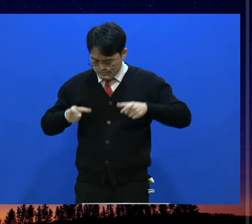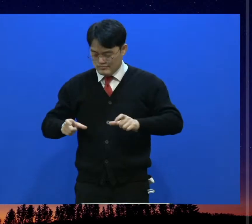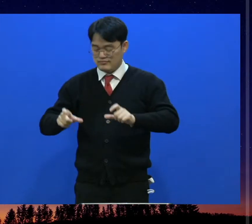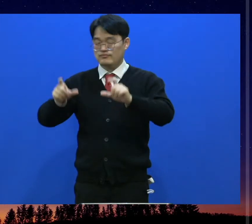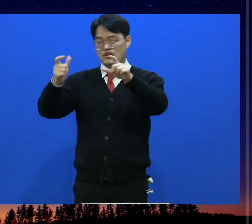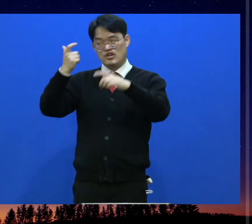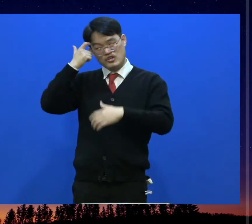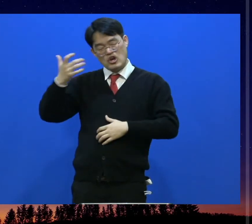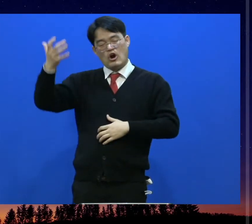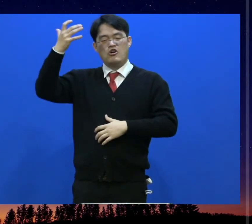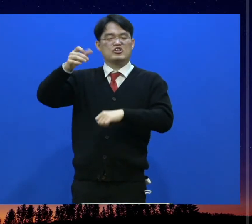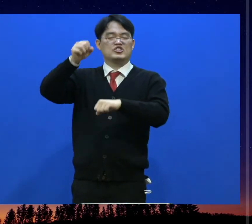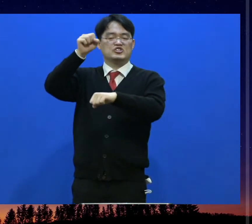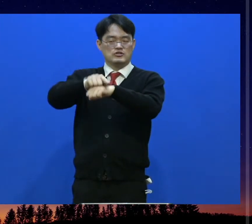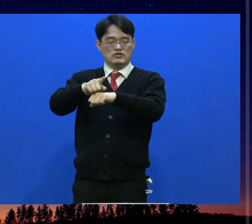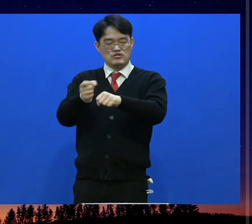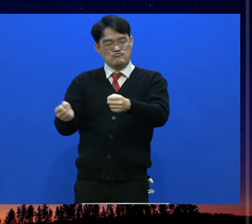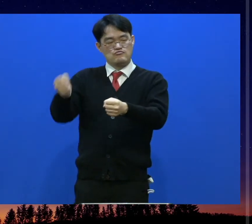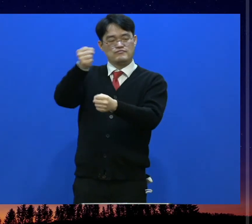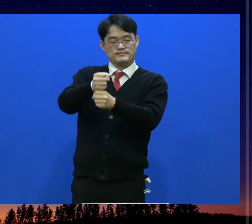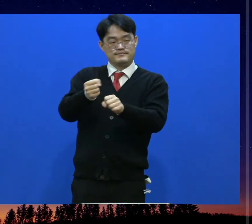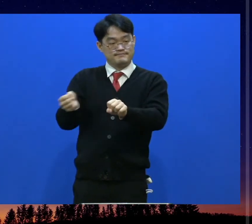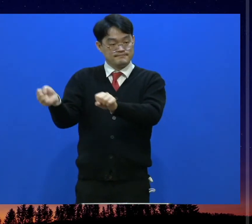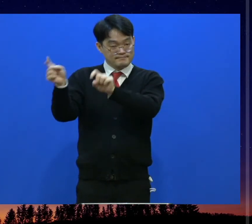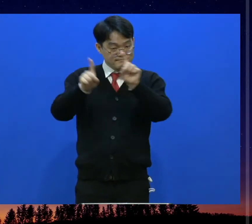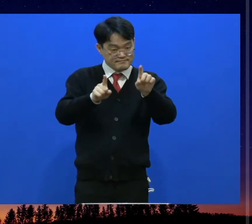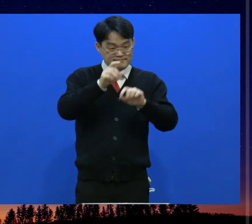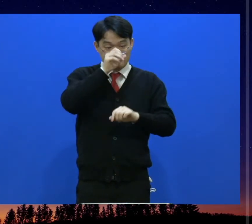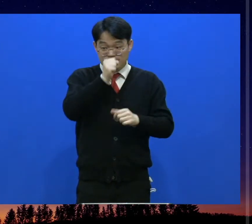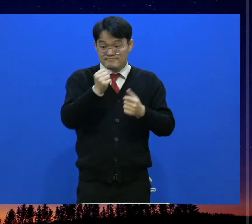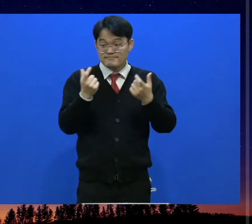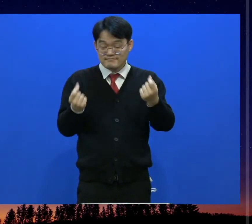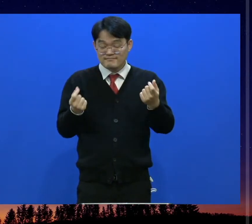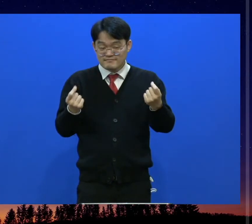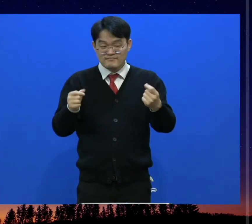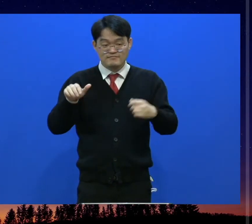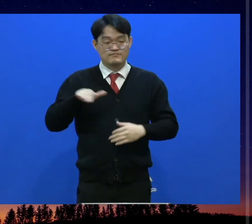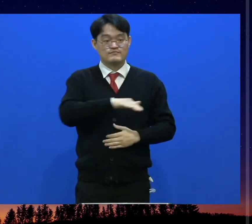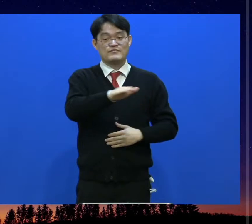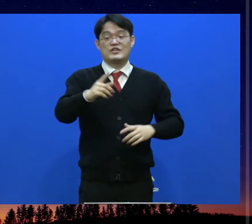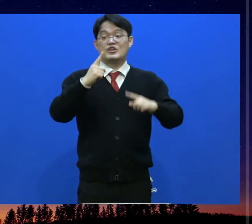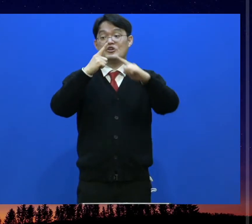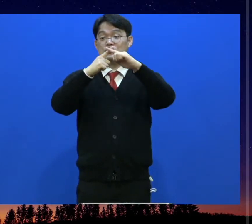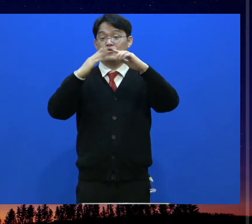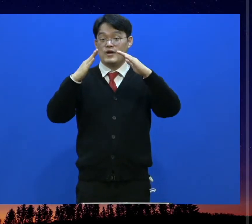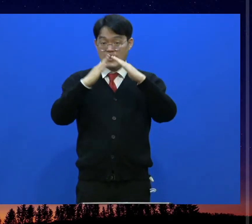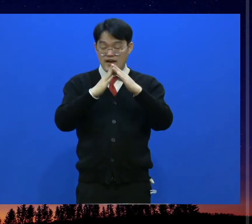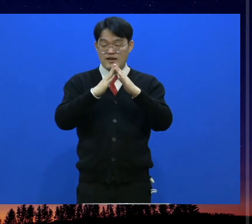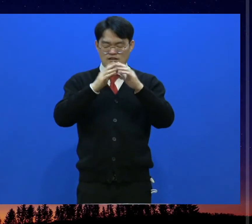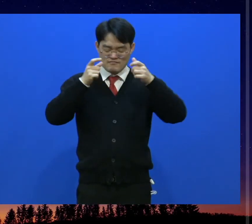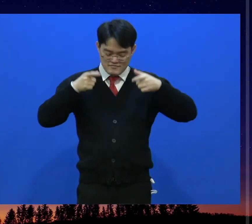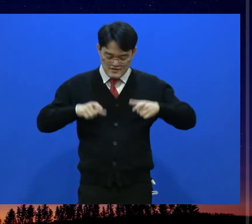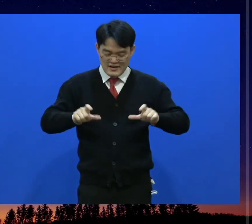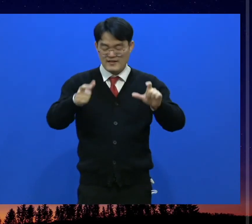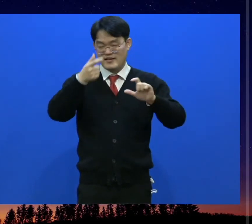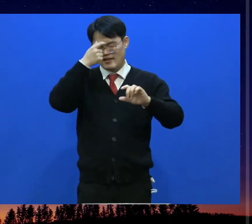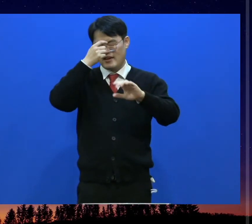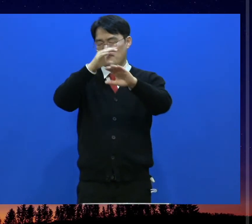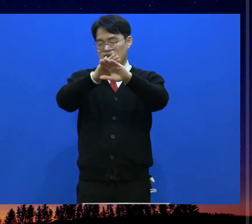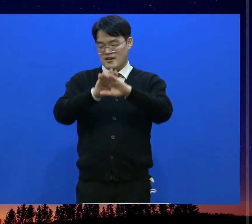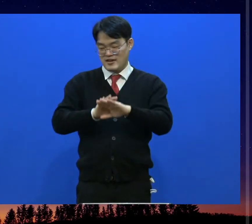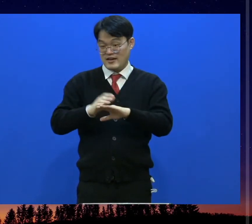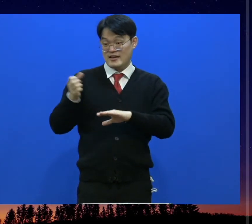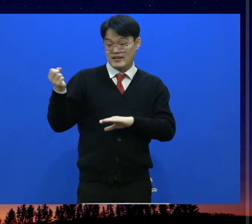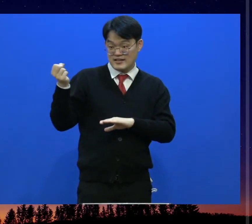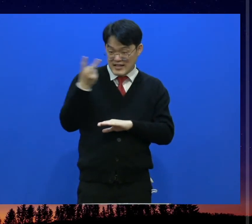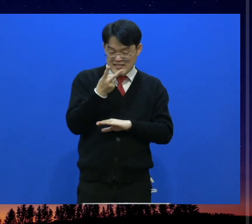되거든요. 그래서 좀 더 우리 교회 철야에 좀 불씨를 한국 교회에 붙이는 이런 작업을 하는데, 많은 교회들이